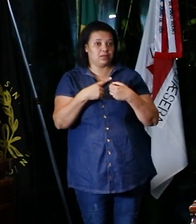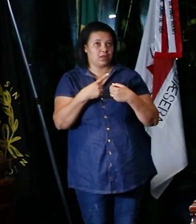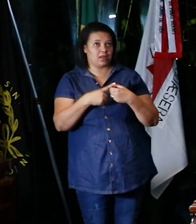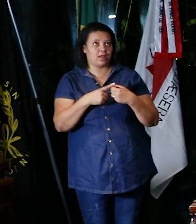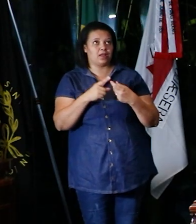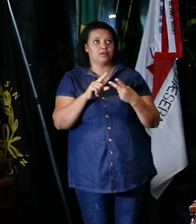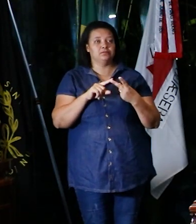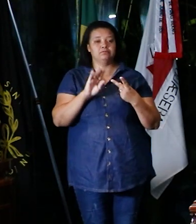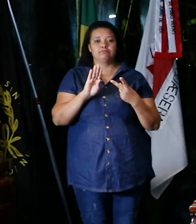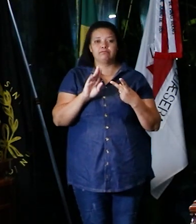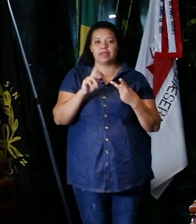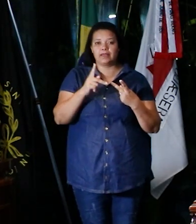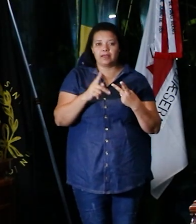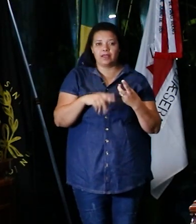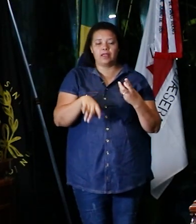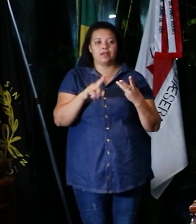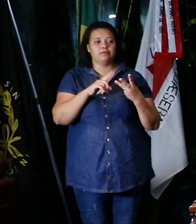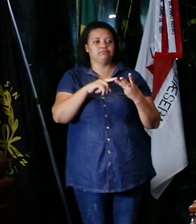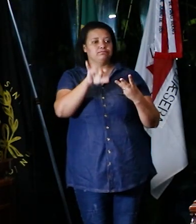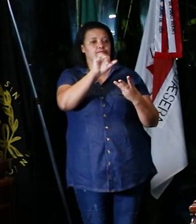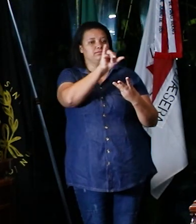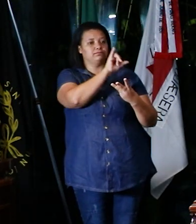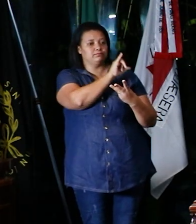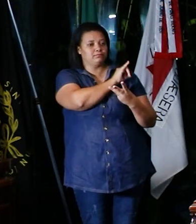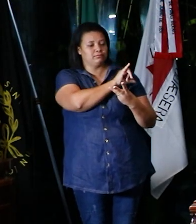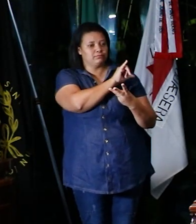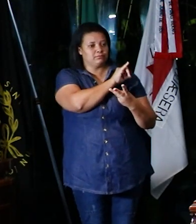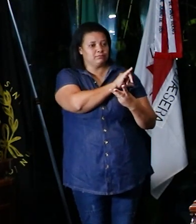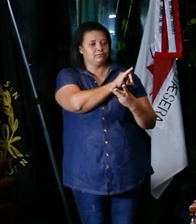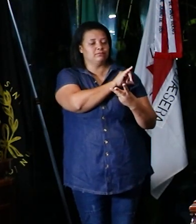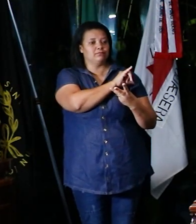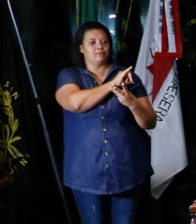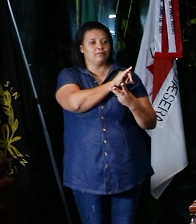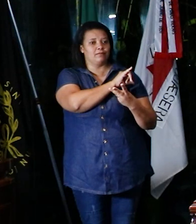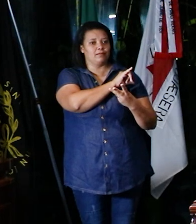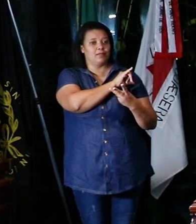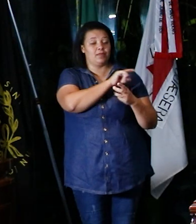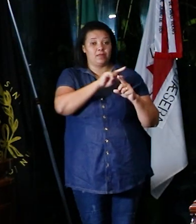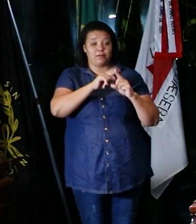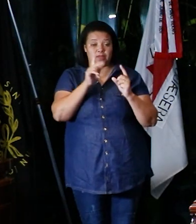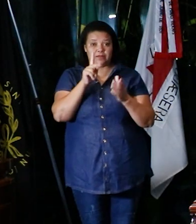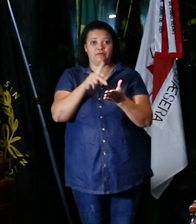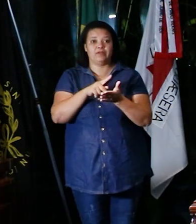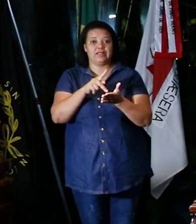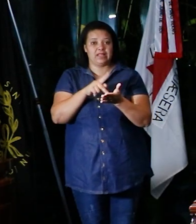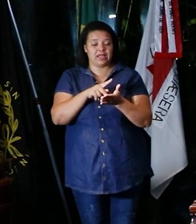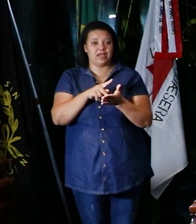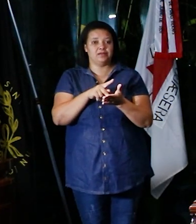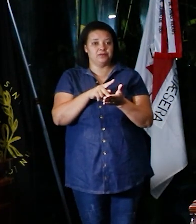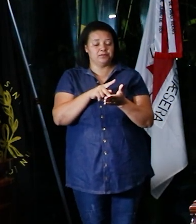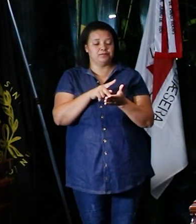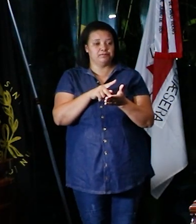Belo Horizonte, do Rio de Janeiro, mas, na verdade, é tudo sobre...